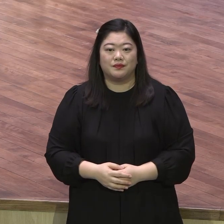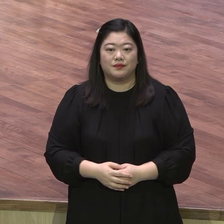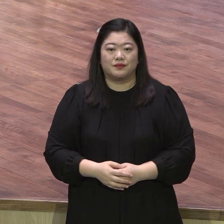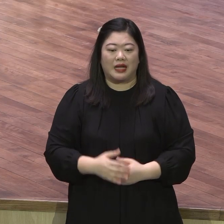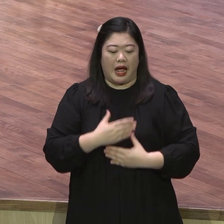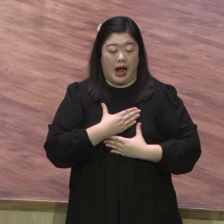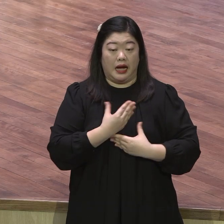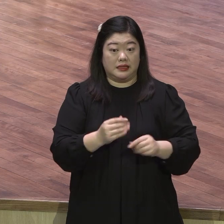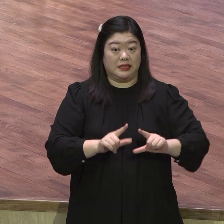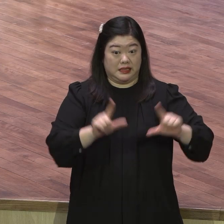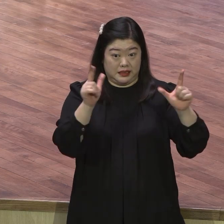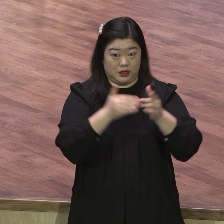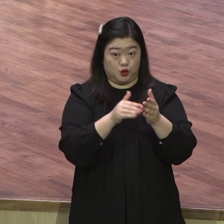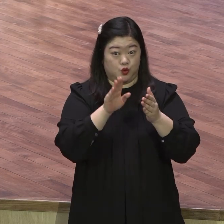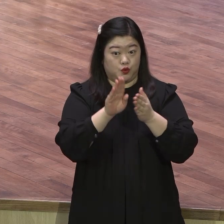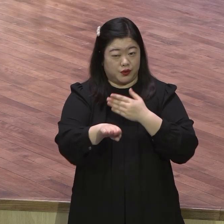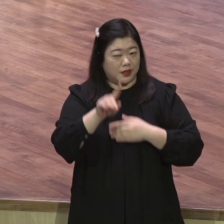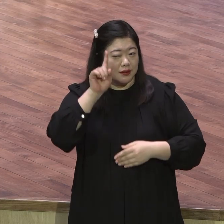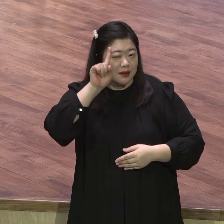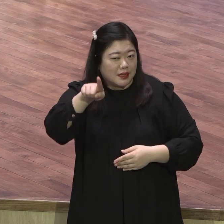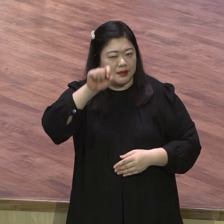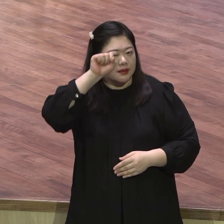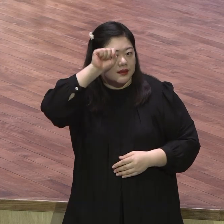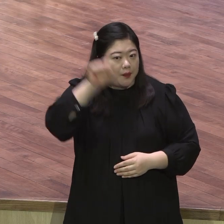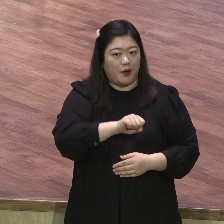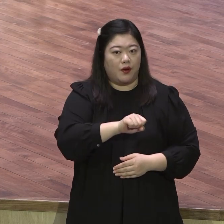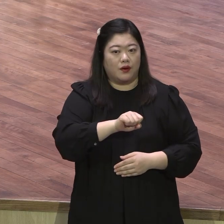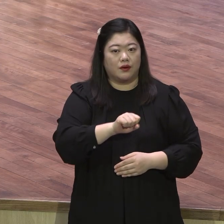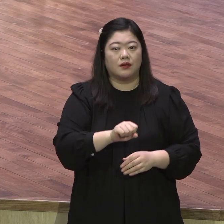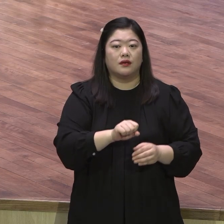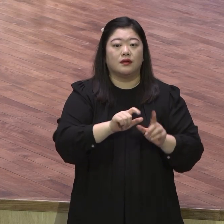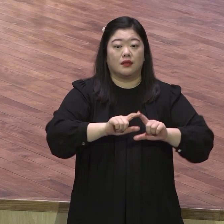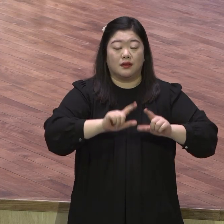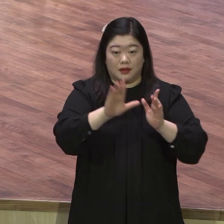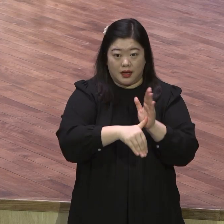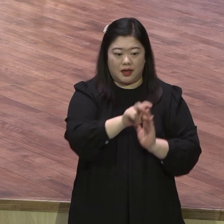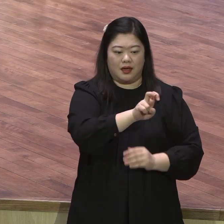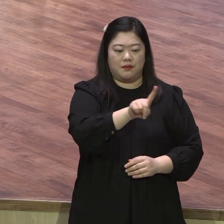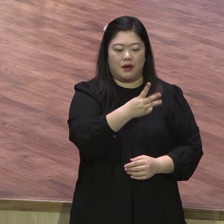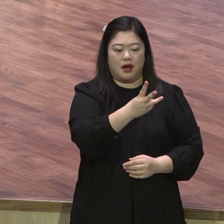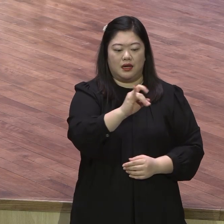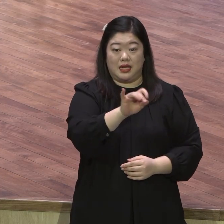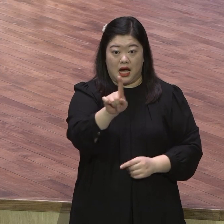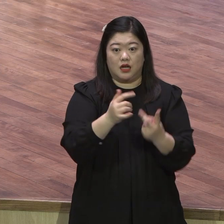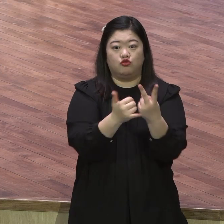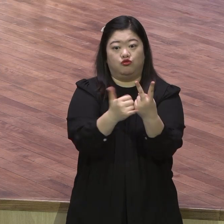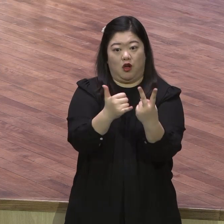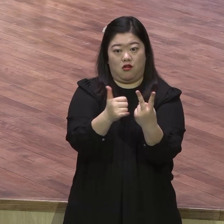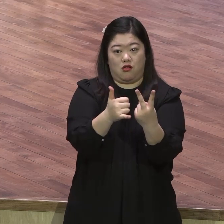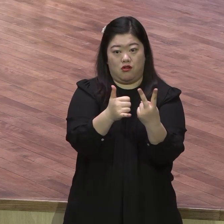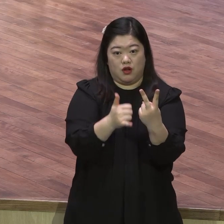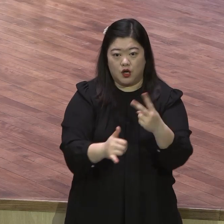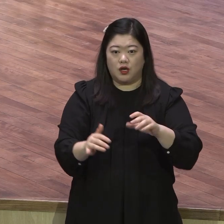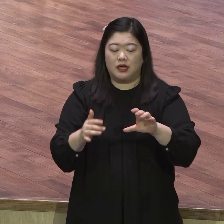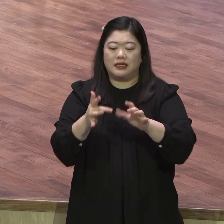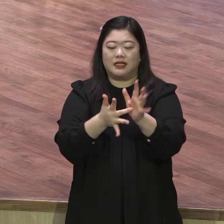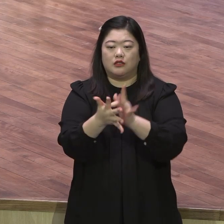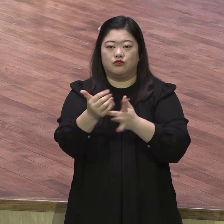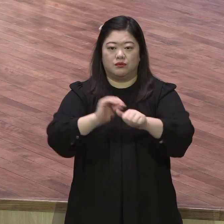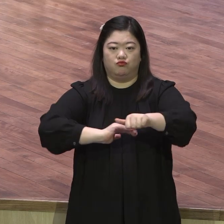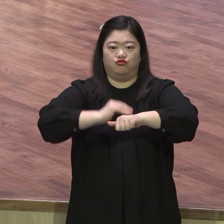안식일이 다 지나고 안식 후 첫날이 되려는 새벽에 막달라 마리아와 다른 마리아가 무덤을